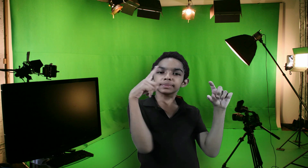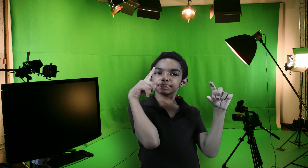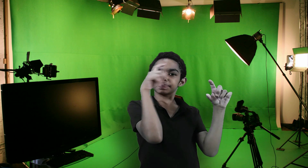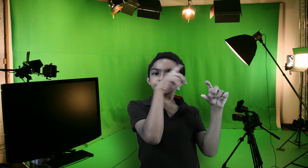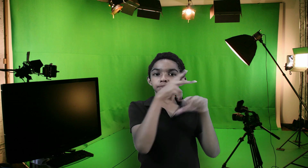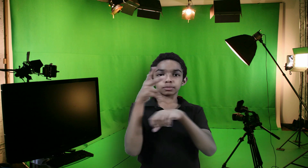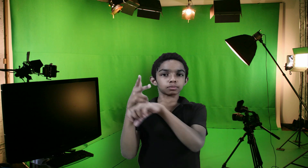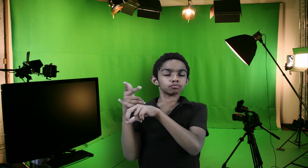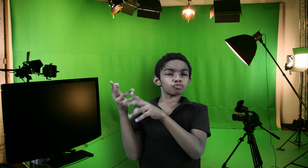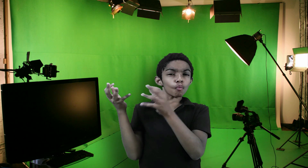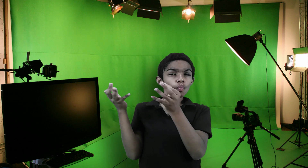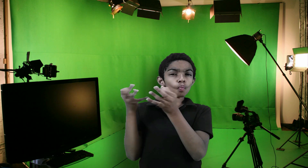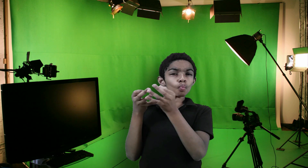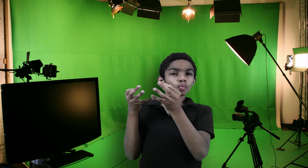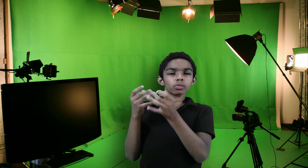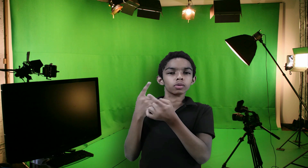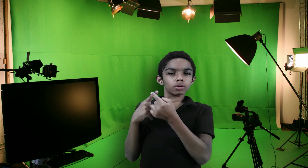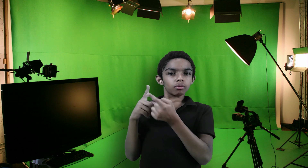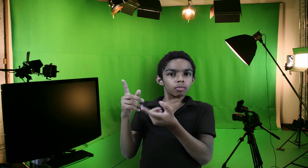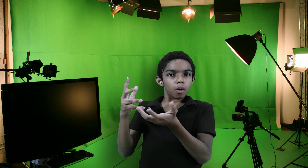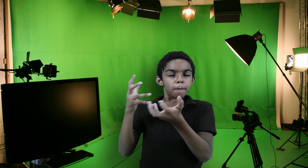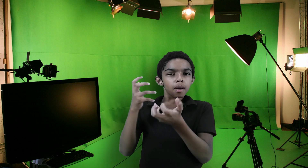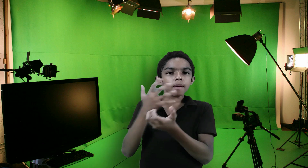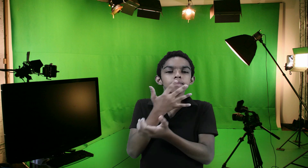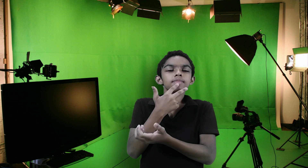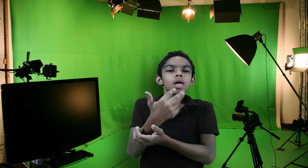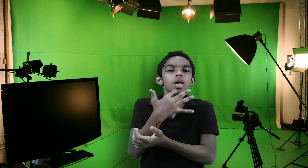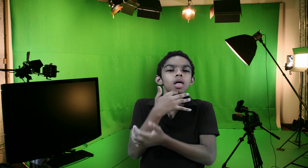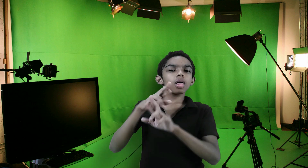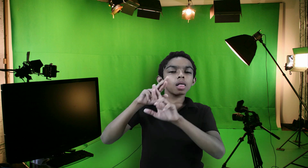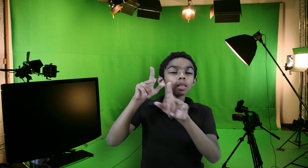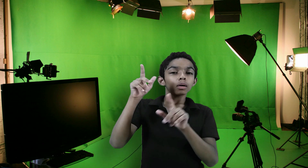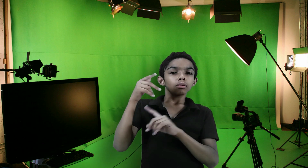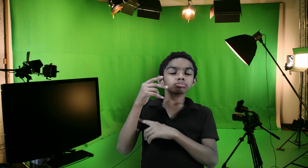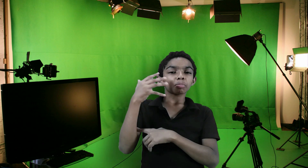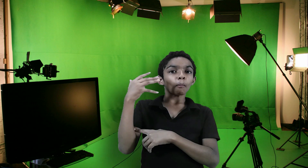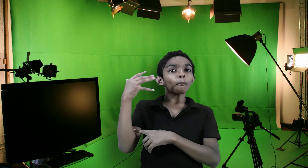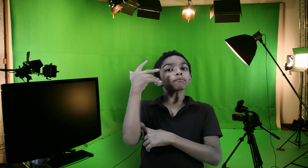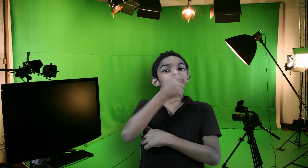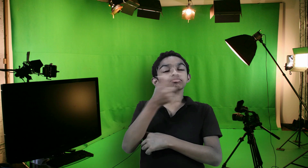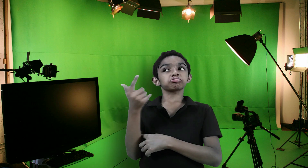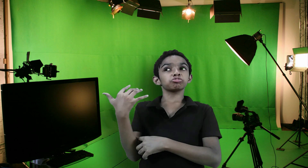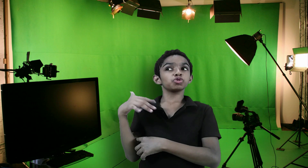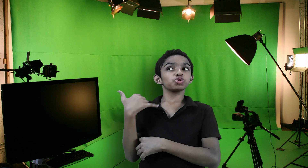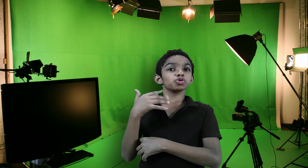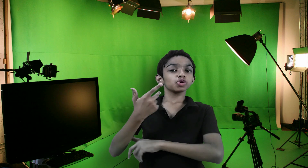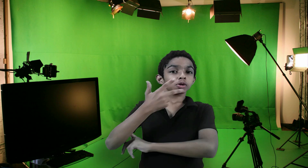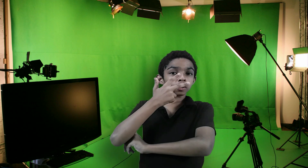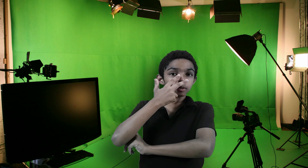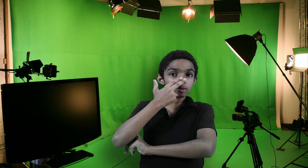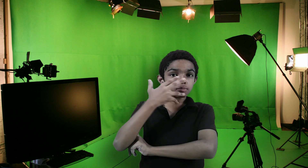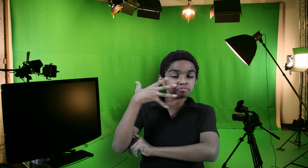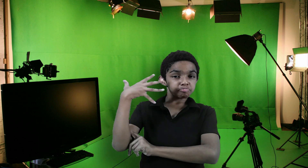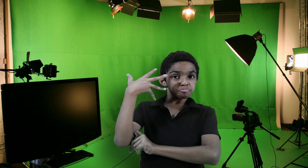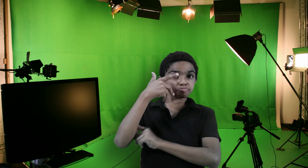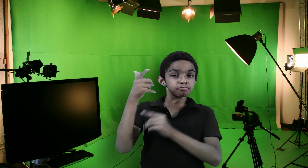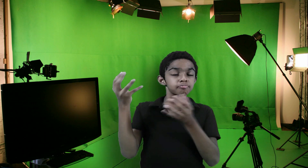pegar. Então na câmera era totalmente perfeito, pegava todas as cores e realmente ficava muito bonito, ficava